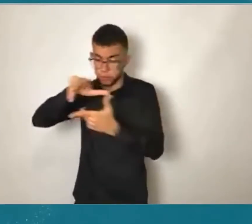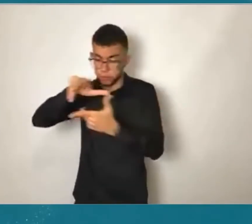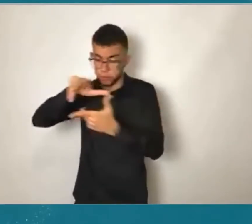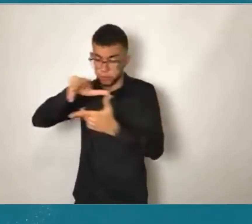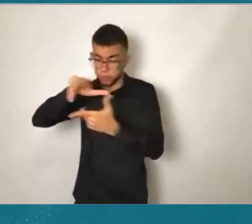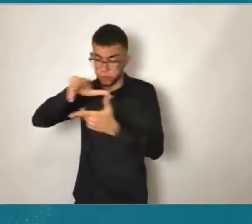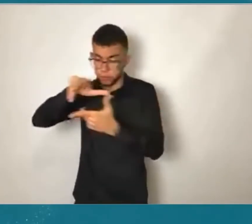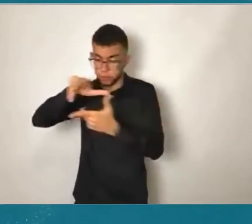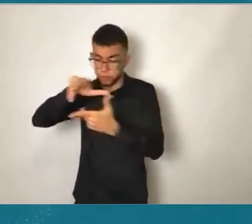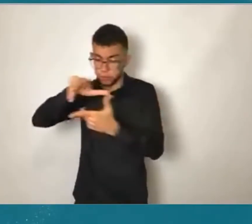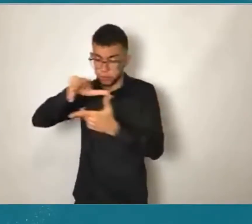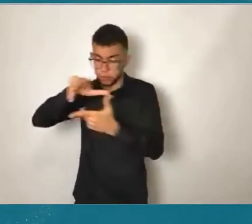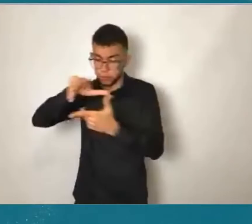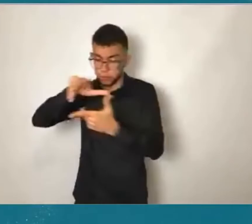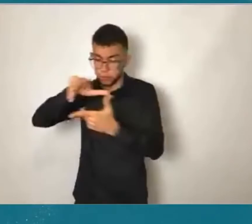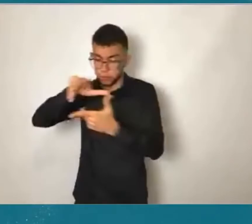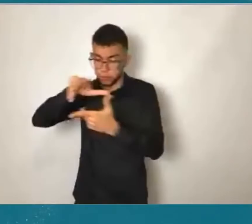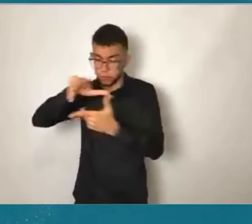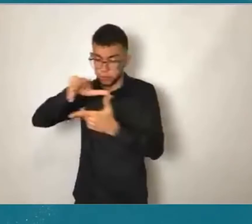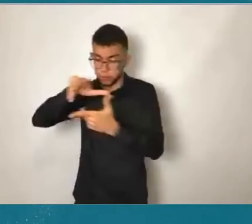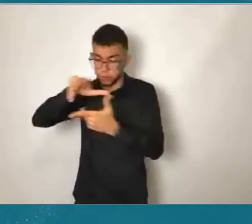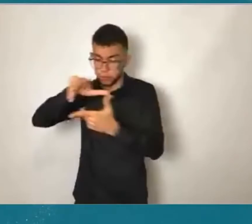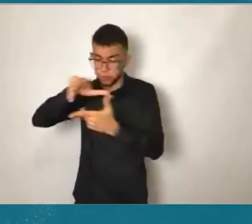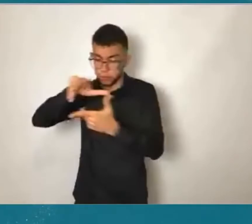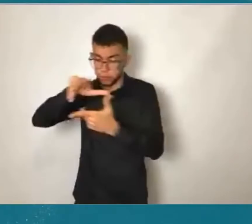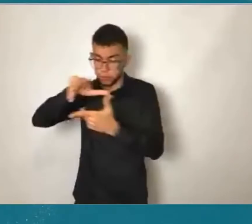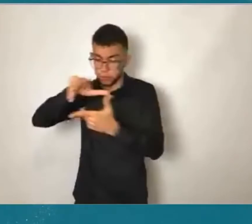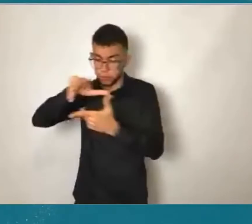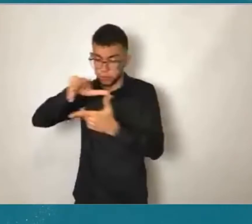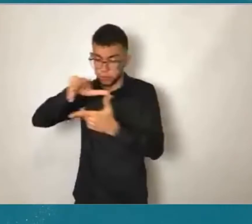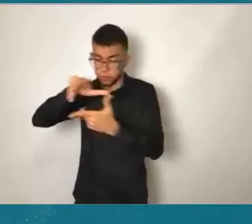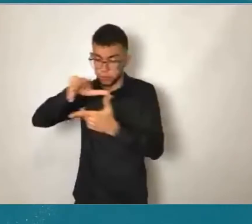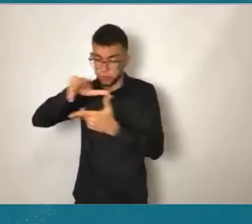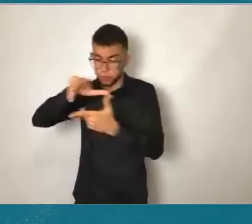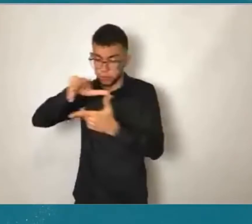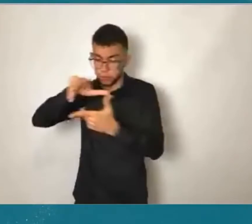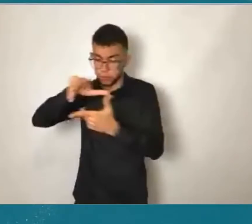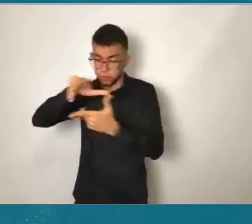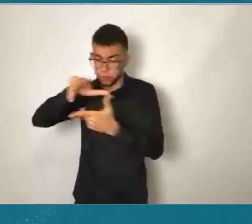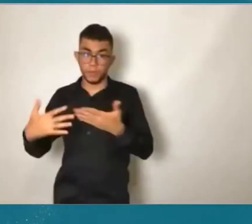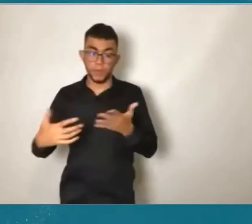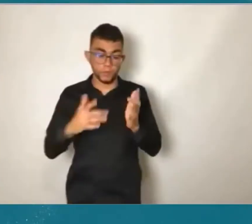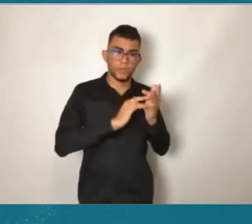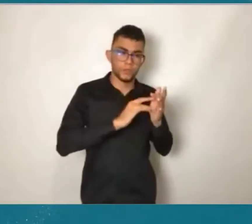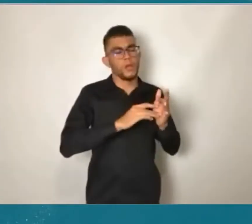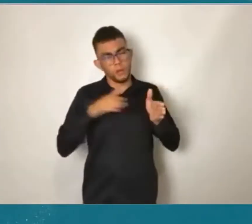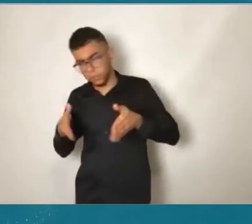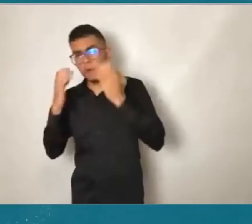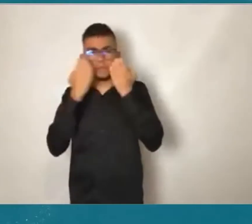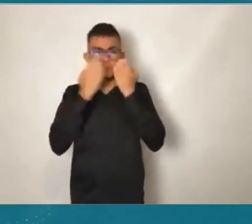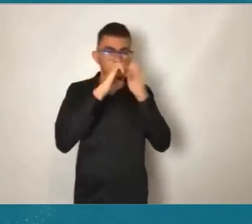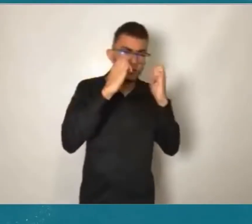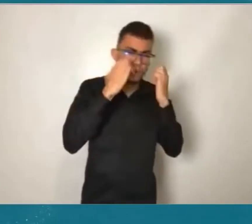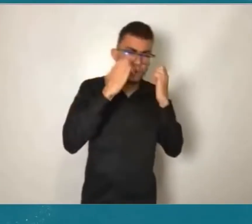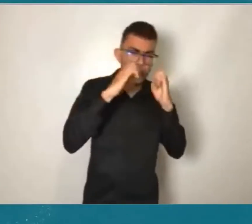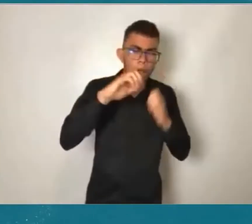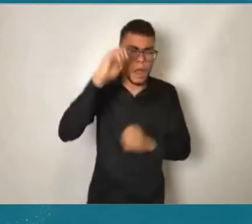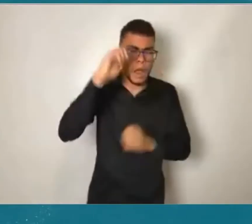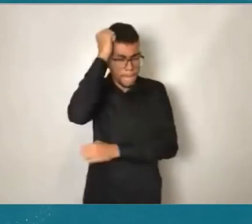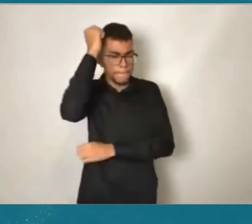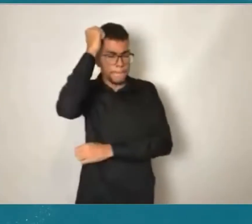meio, mas naquele dia todo lugar em que tiver 1000 vidres no valor de 1000 siclos será para espinheiros e abrolhos. Quer dizer, o